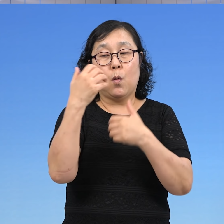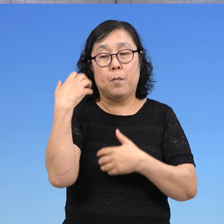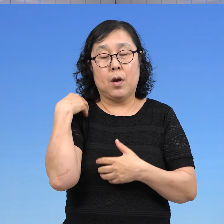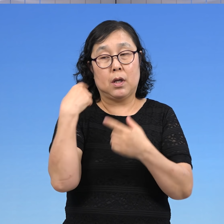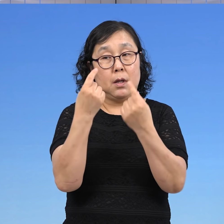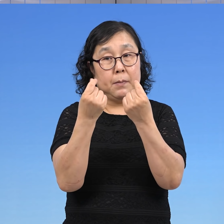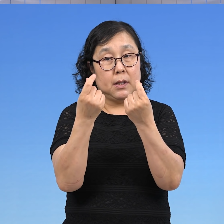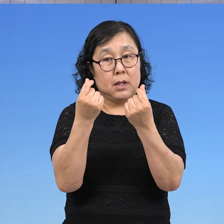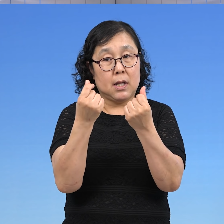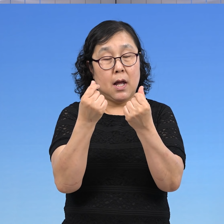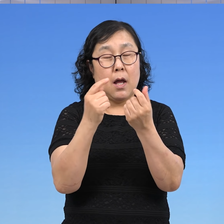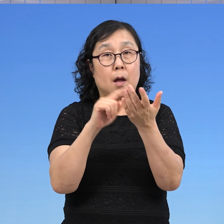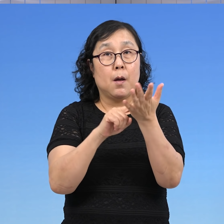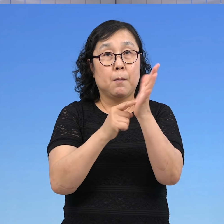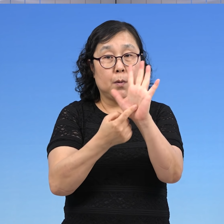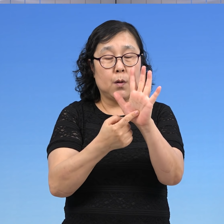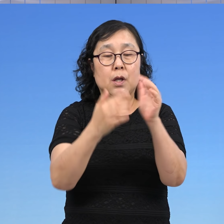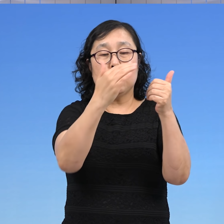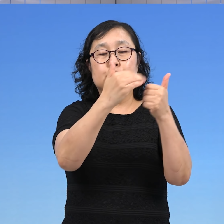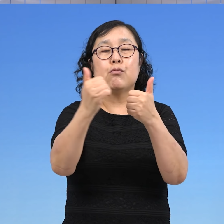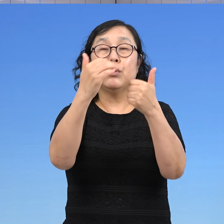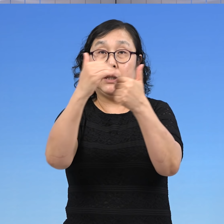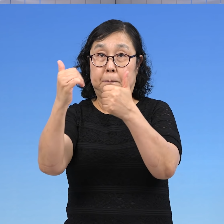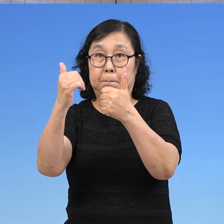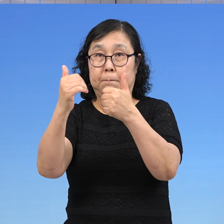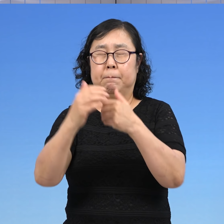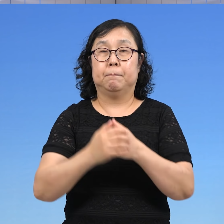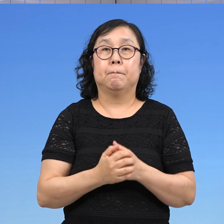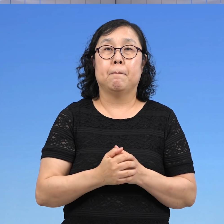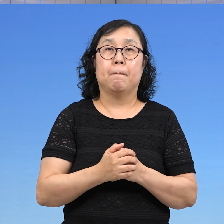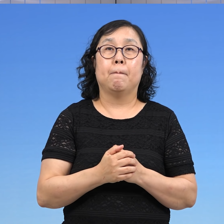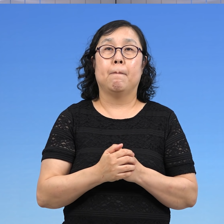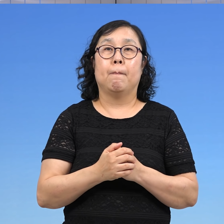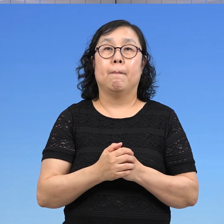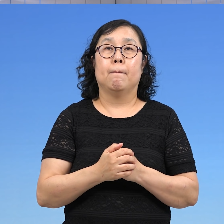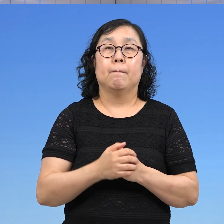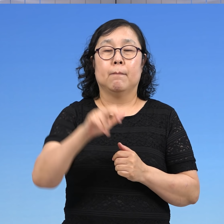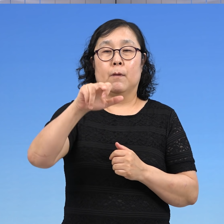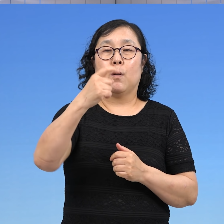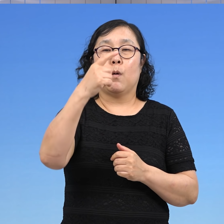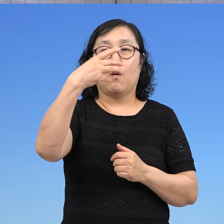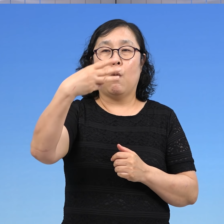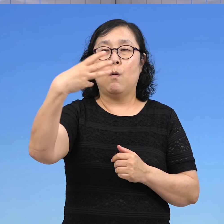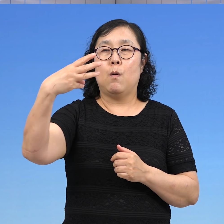소향 하고 비슷한 표현이 이게 부르심 입니다 콜링